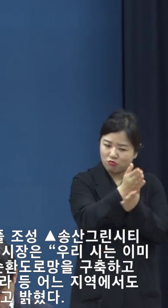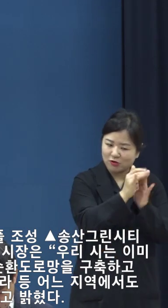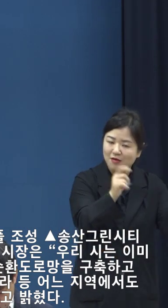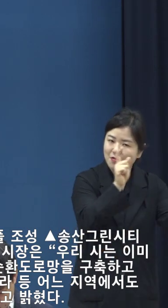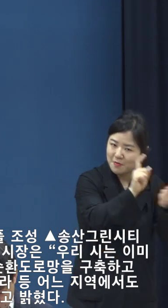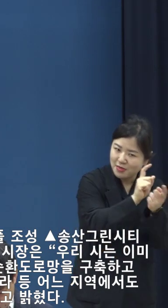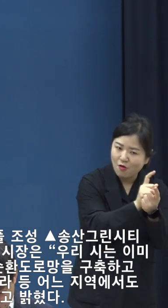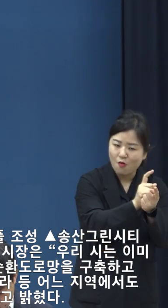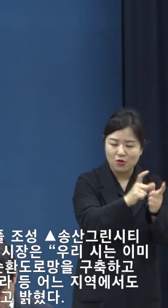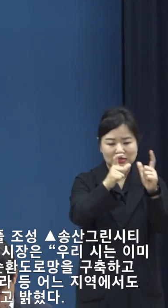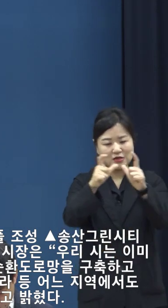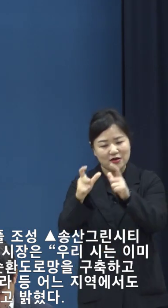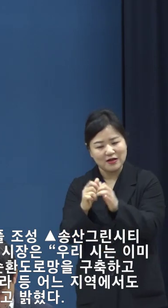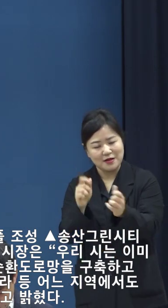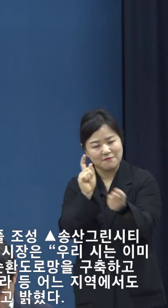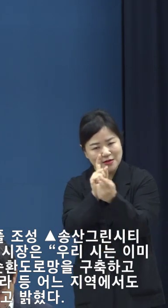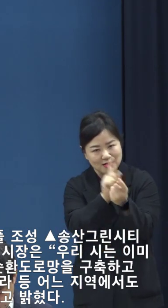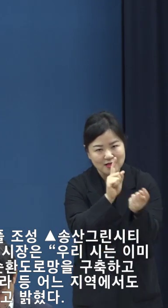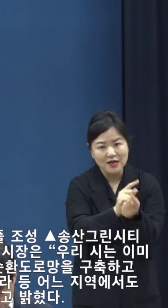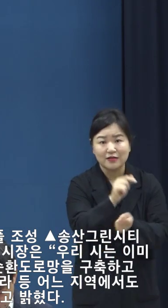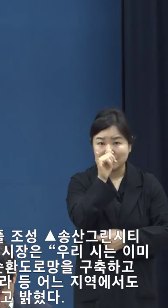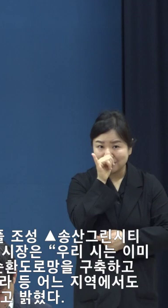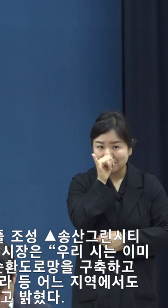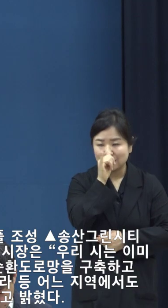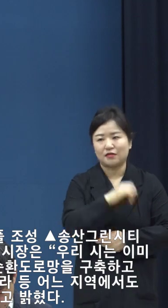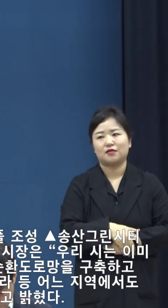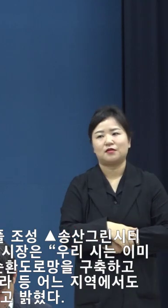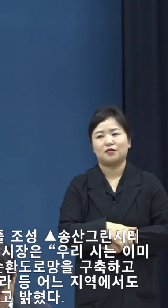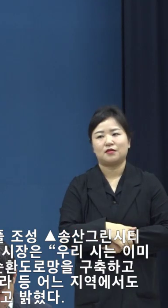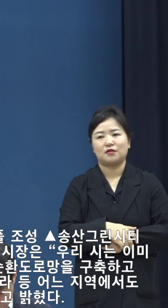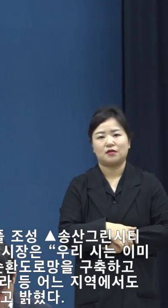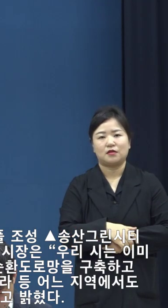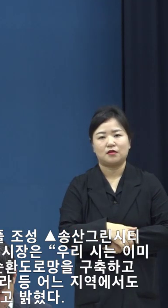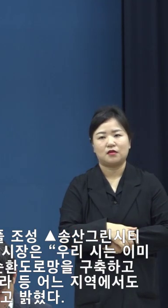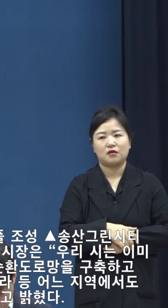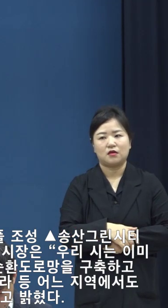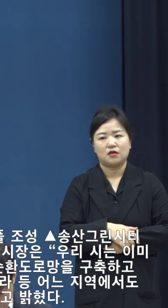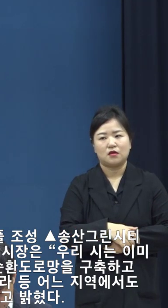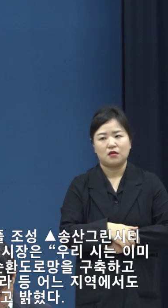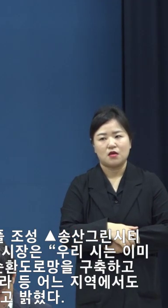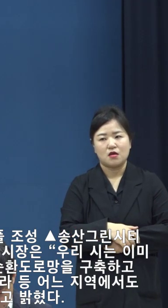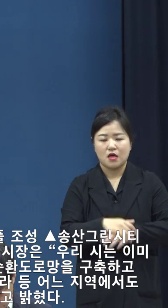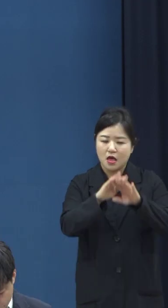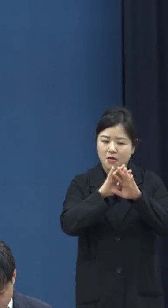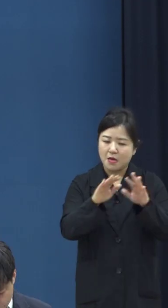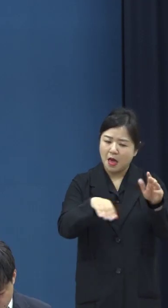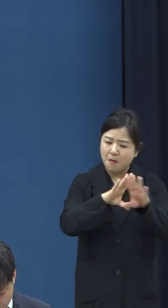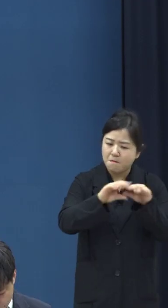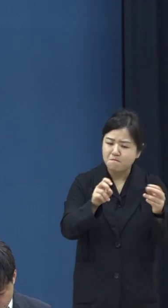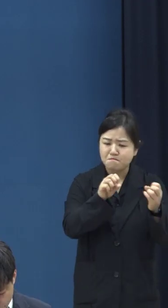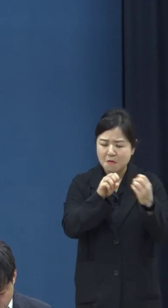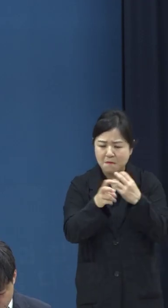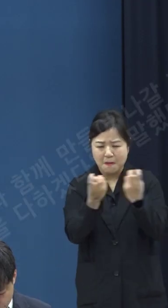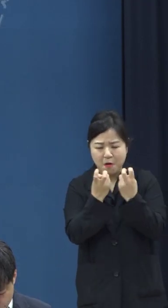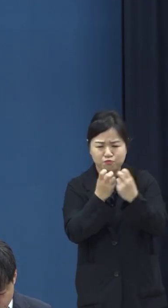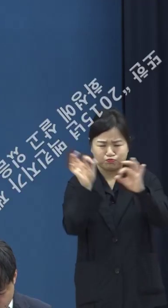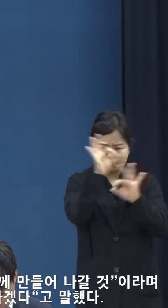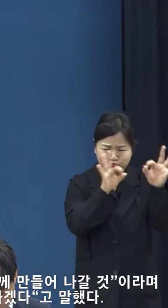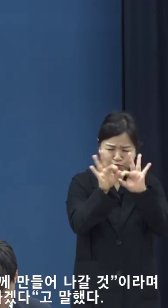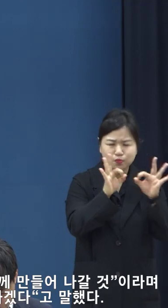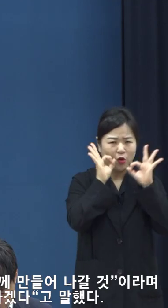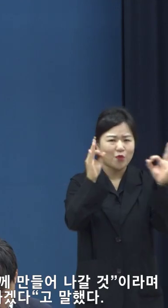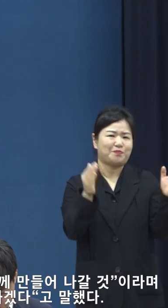각 지역 주민들 계속 만났죠. 그래서 지역 현장 목소리도 듣고 하면서 해결 방법을 찾으려고 상당히 노력을